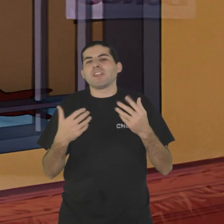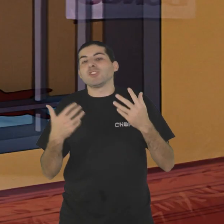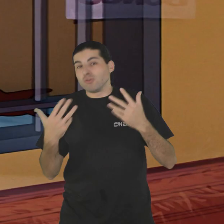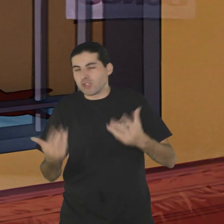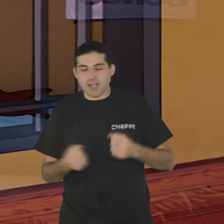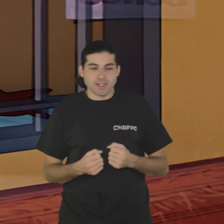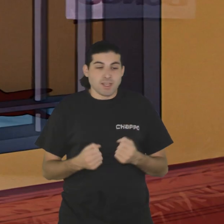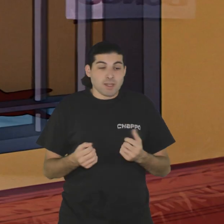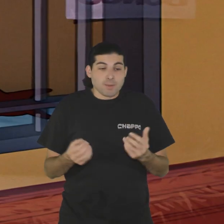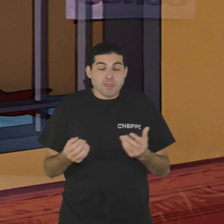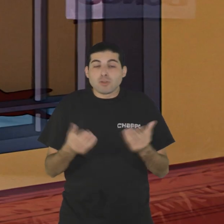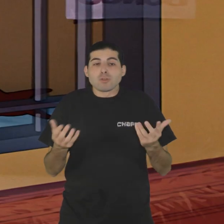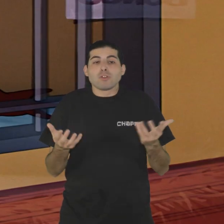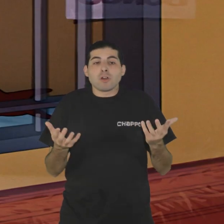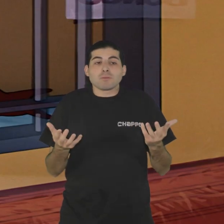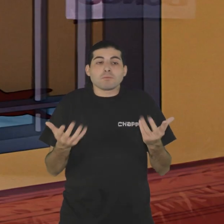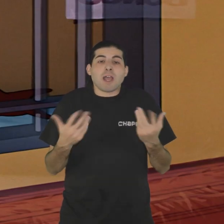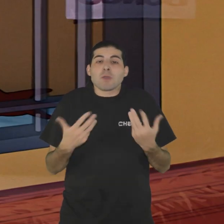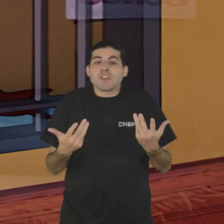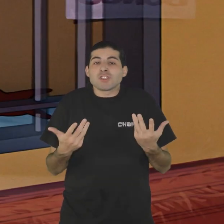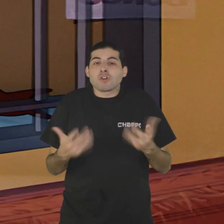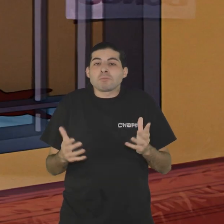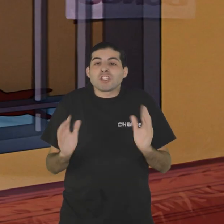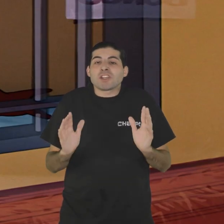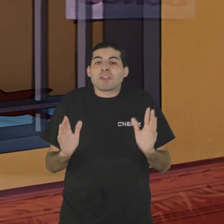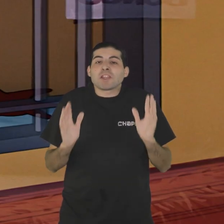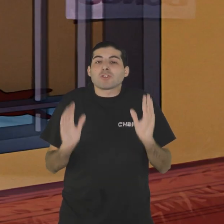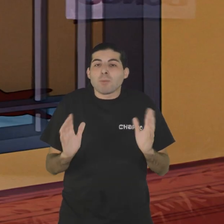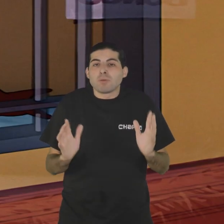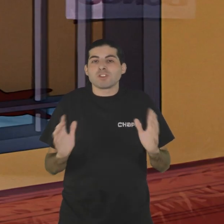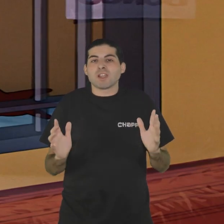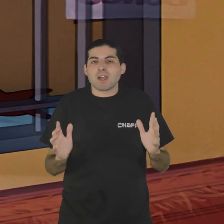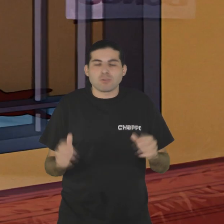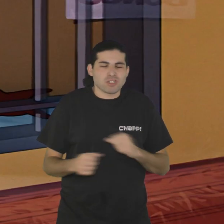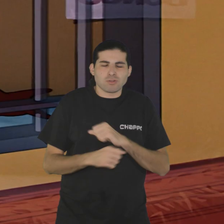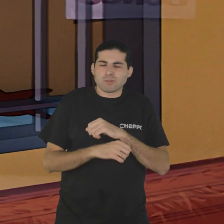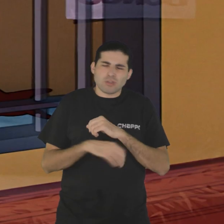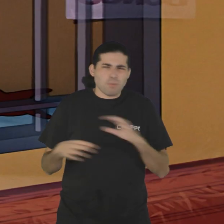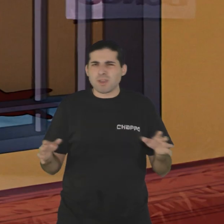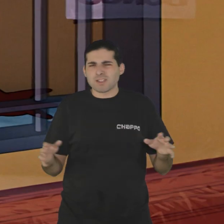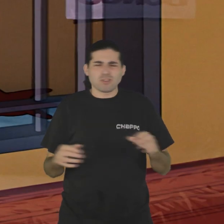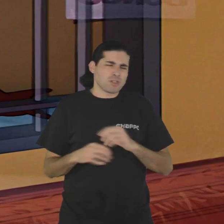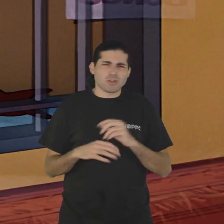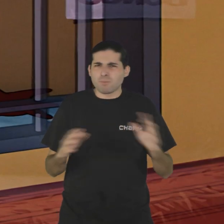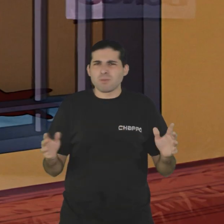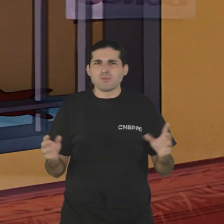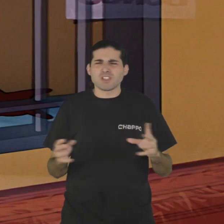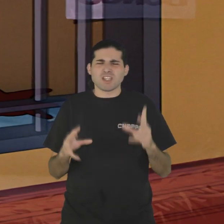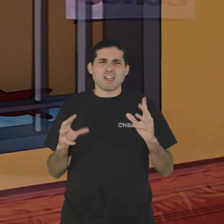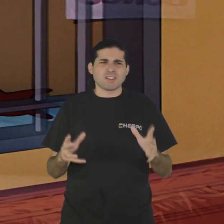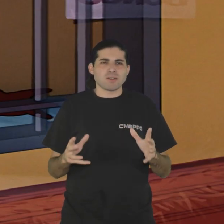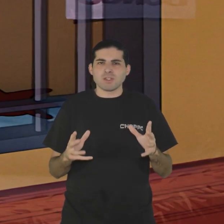alla fine ci riuscirà. Il tutto, a mio avviso, decisamente troppo musicato. Ci sono troppe canzoni,